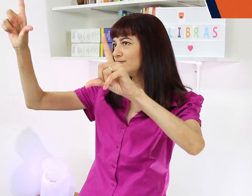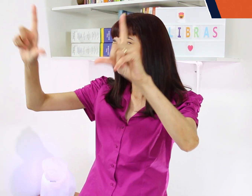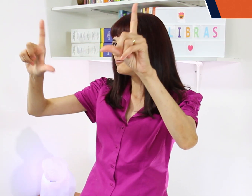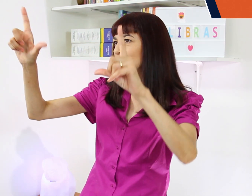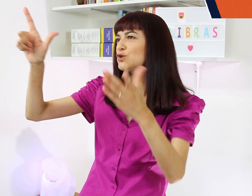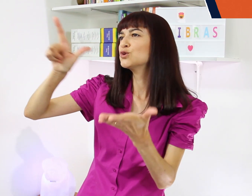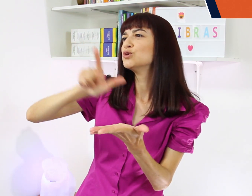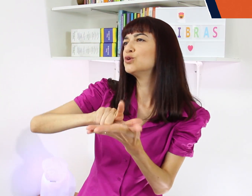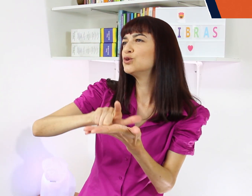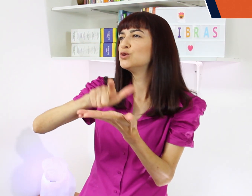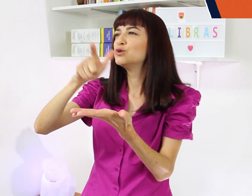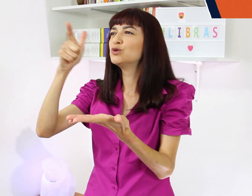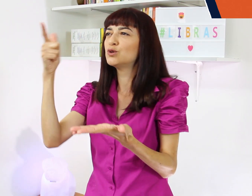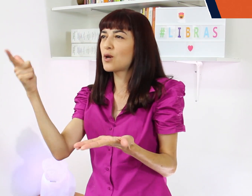Liguei a televisão no jornal